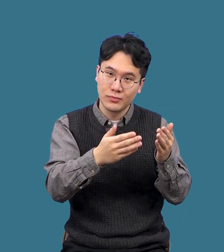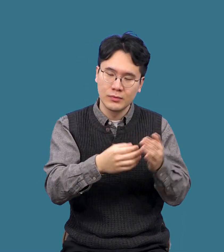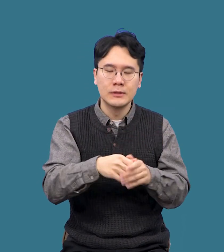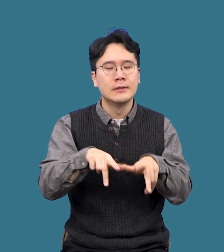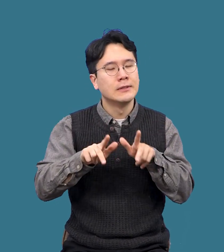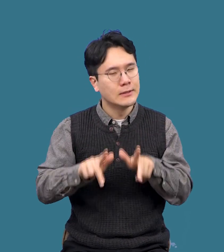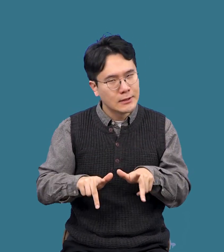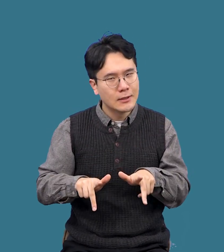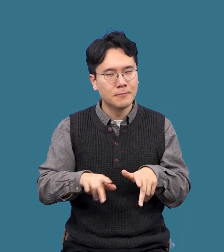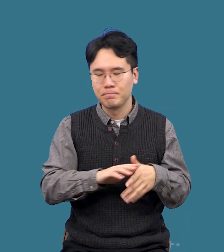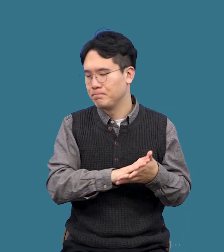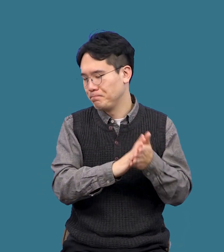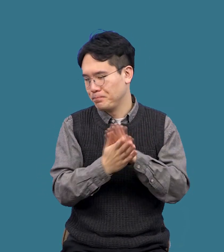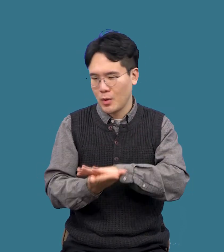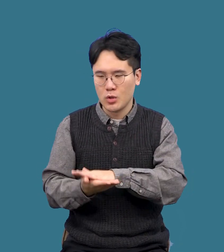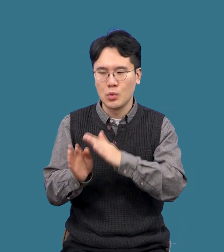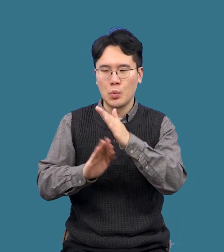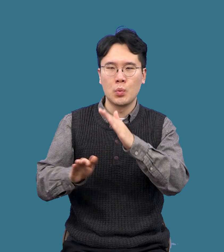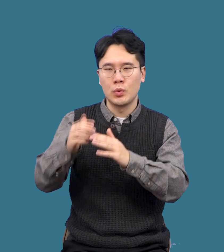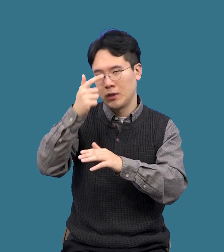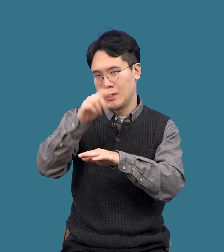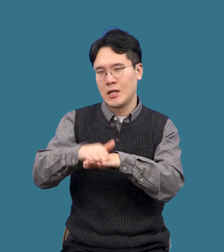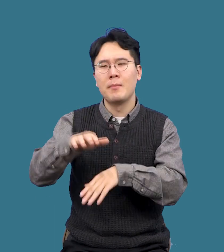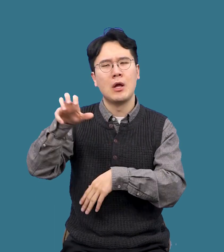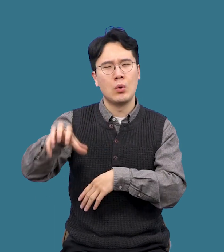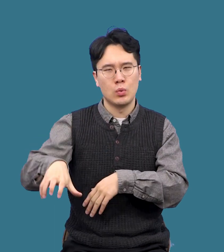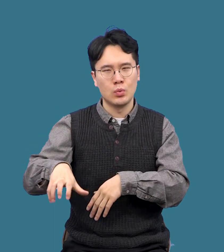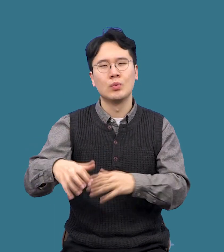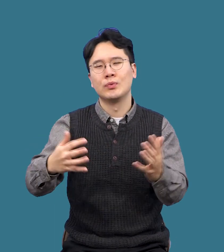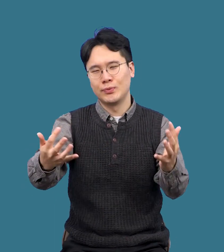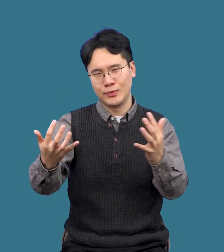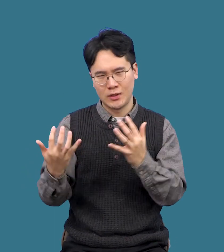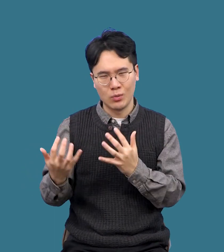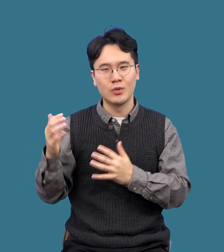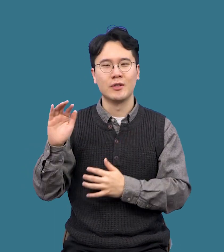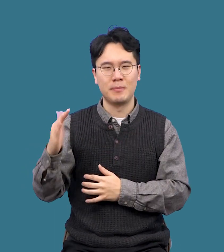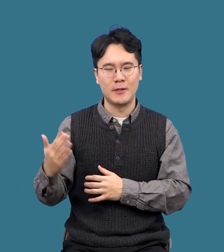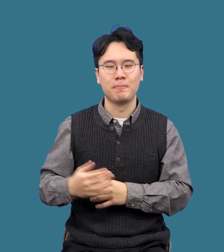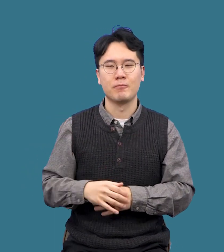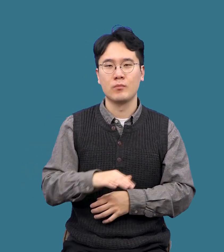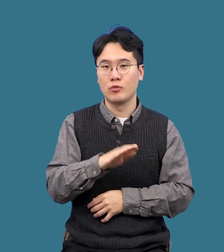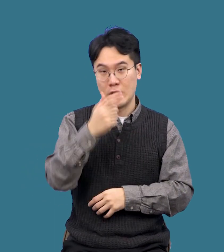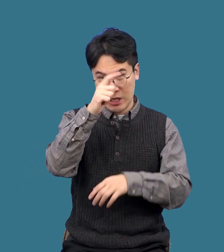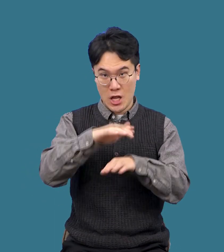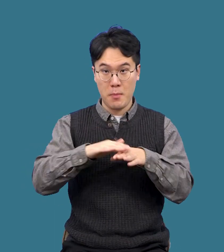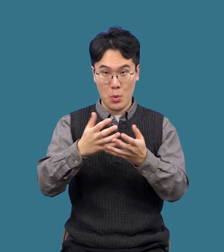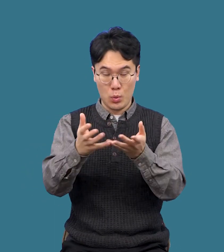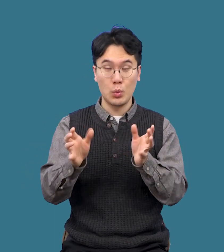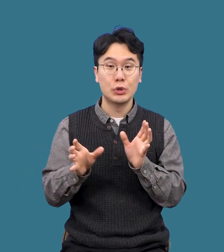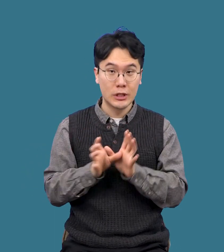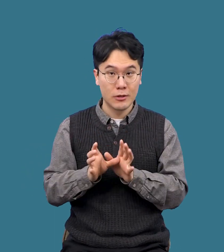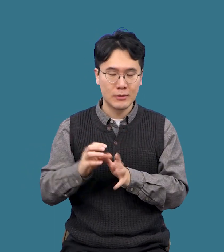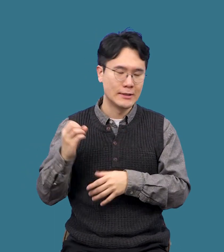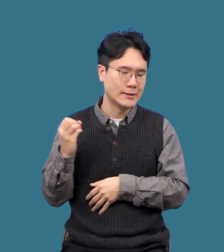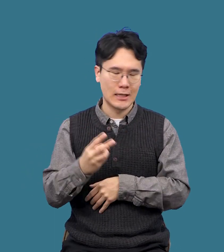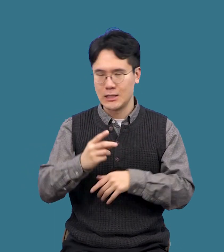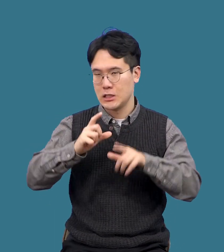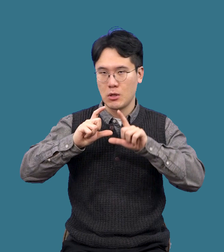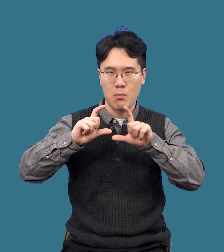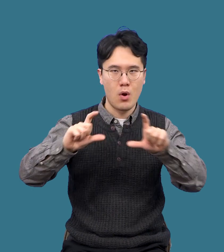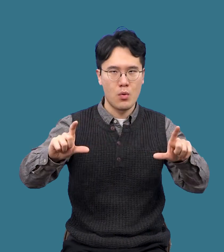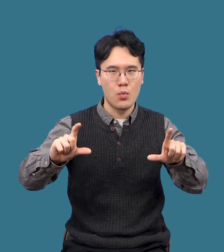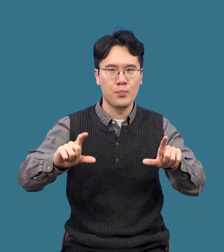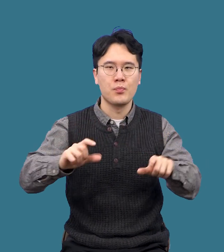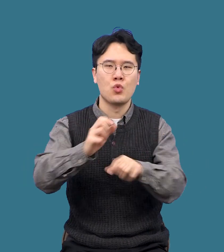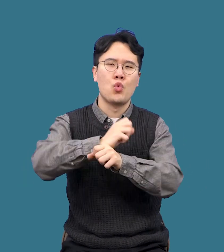자리로 나오셔야 합니다. 우리는 예배 공동체다, 이 사실을 다시 한번 선포하고 광야